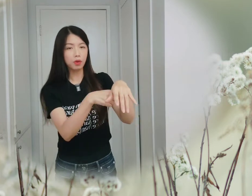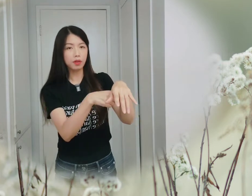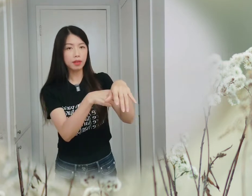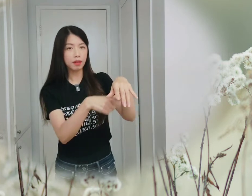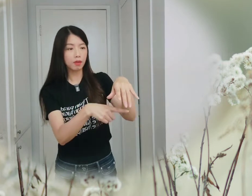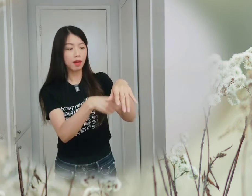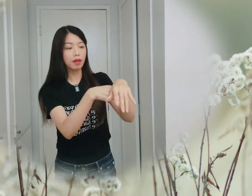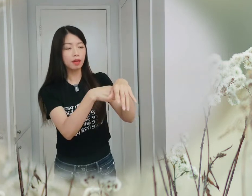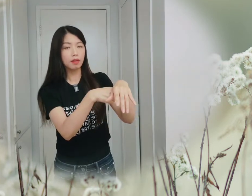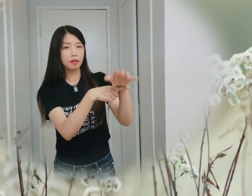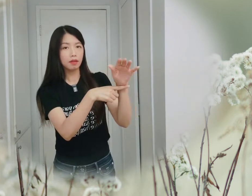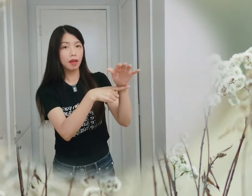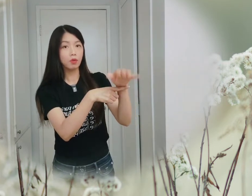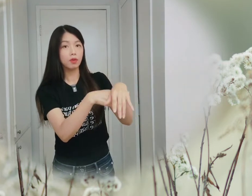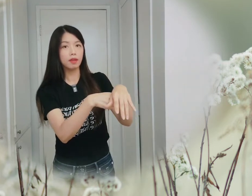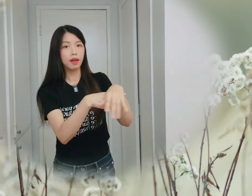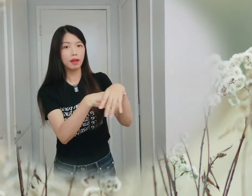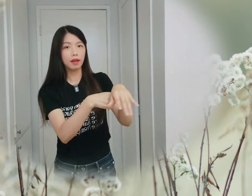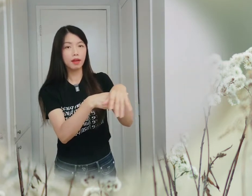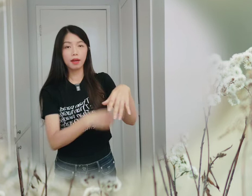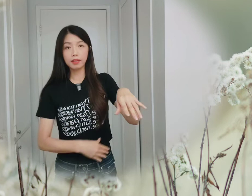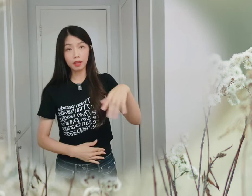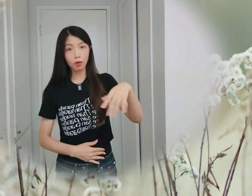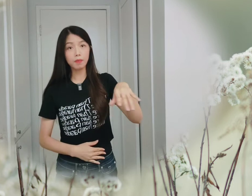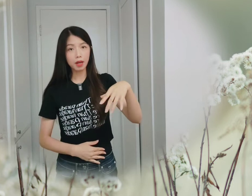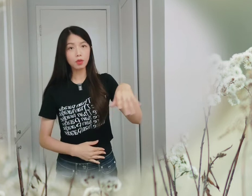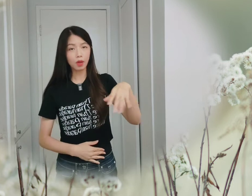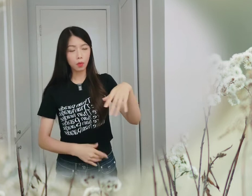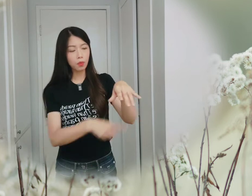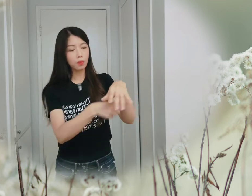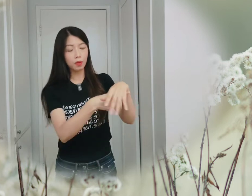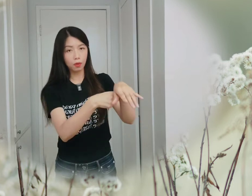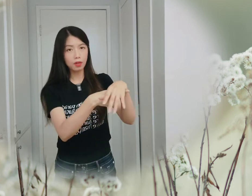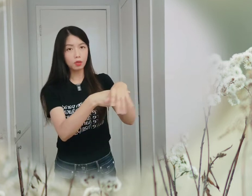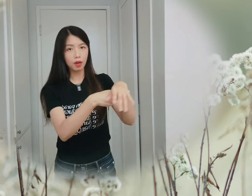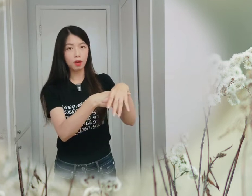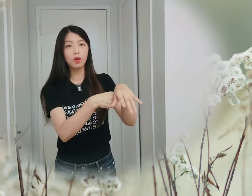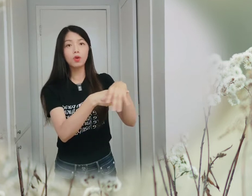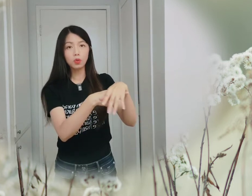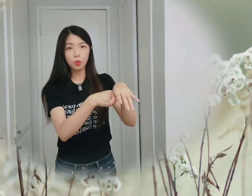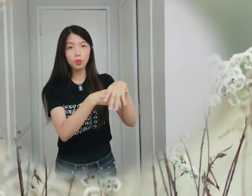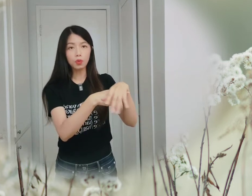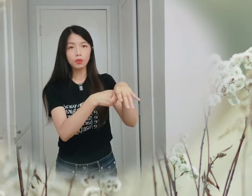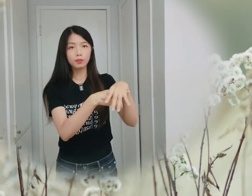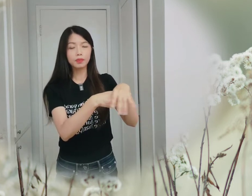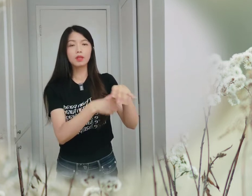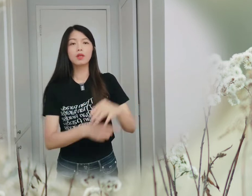검지로 여기 살짝 이렇게 대줬는데 그냥 이렇게만 하셔도 되고 이렇게 하셔도 돼요.